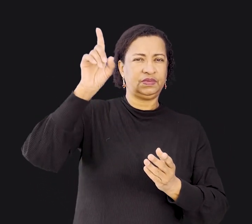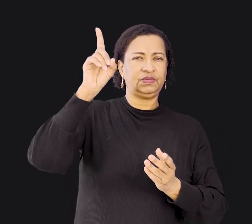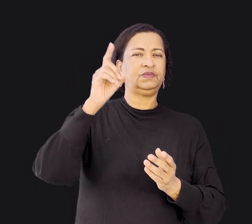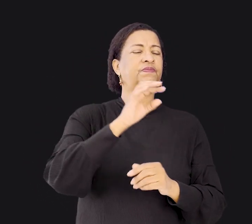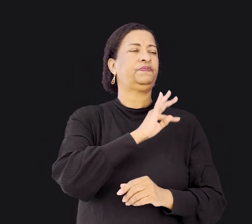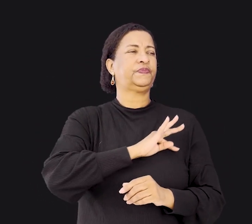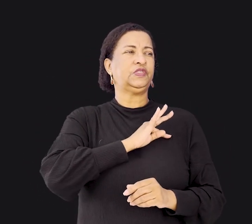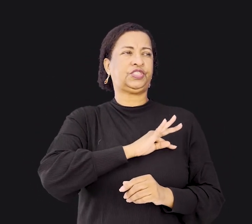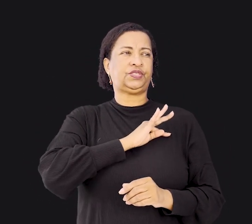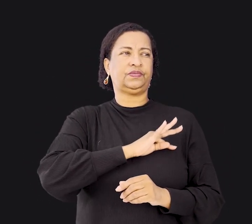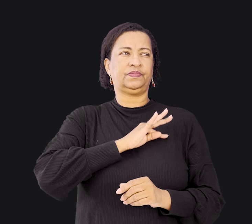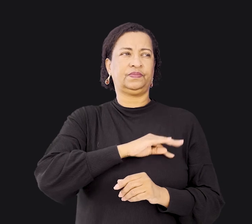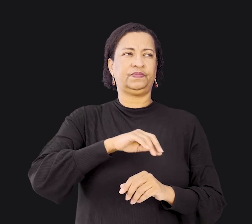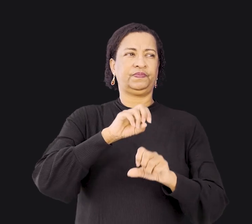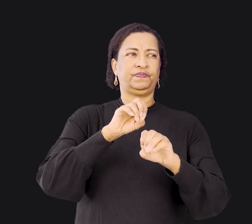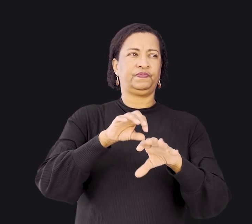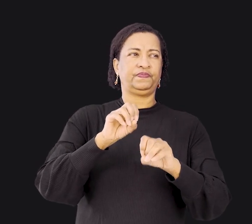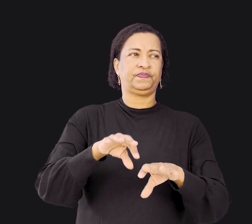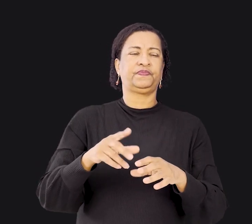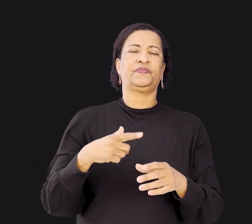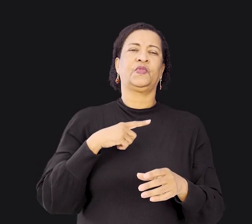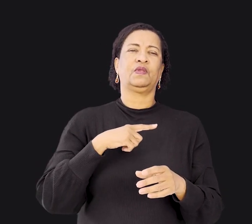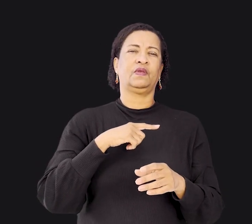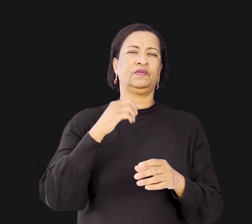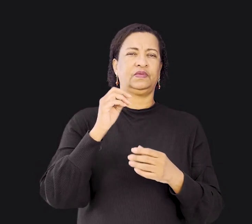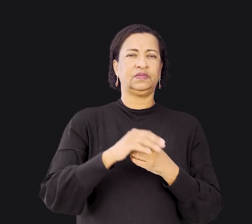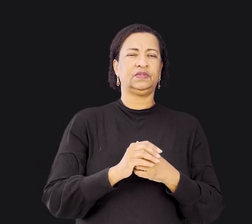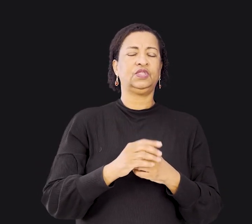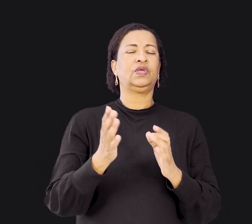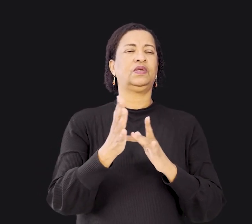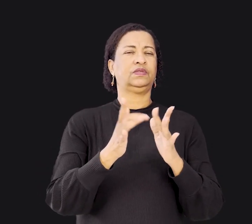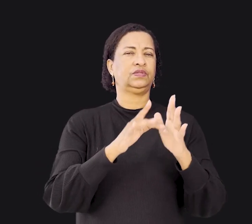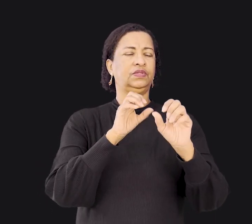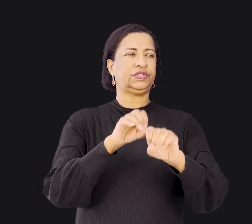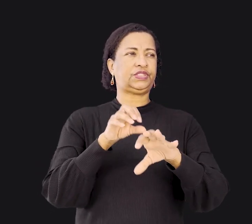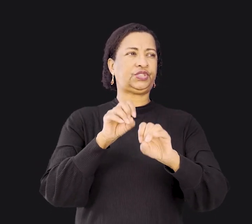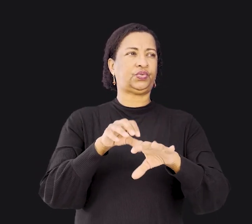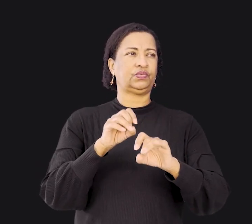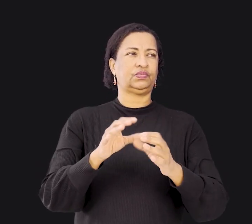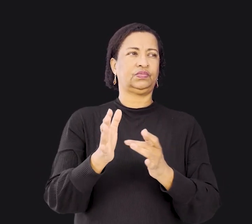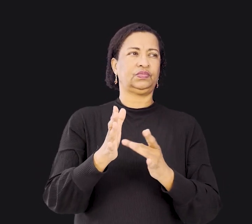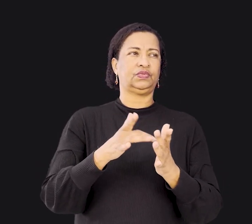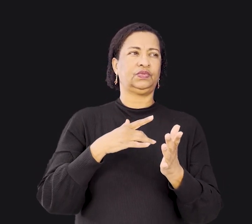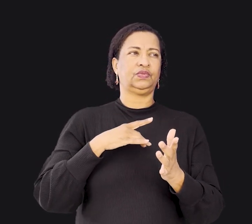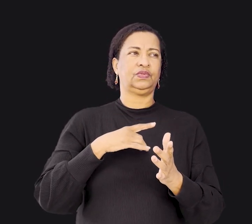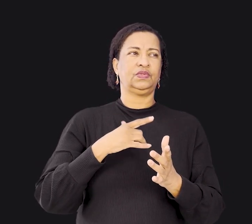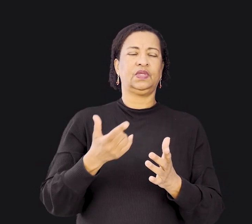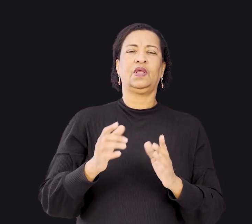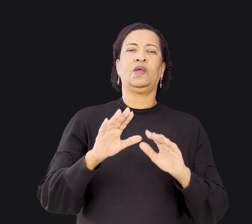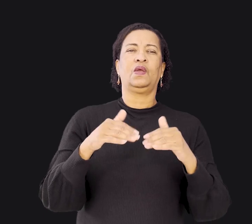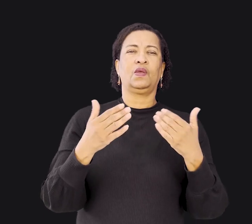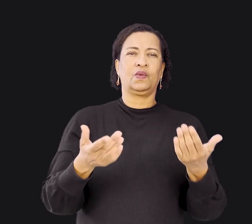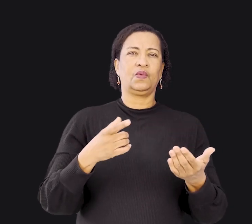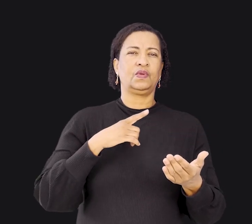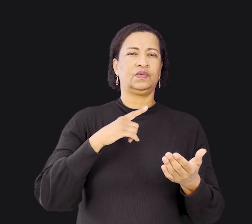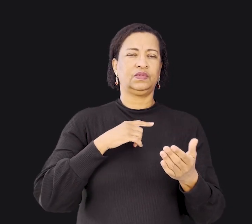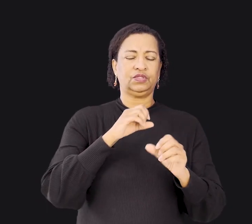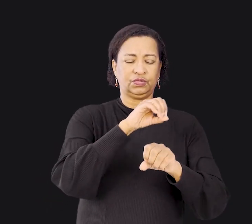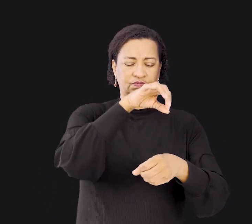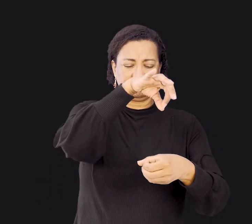a mesma coisa que seu irmão Jesus ensinou. Jesus ensinou através da parábola do semeador, que quando o semeador semeia a semente,